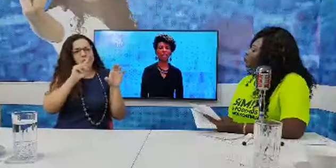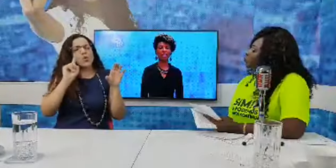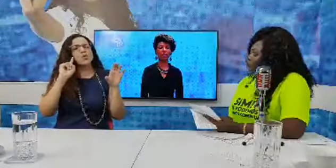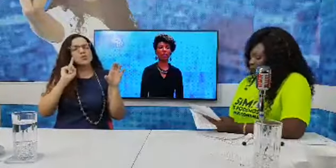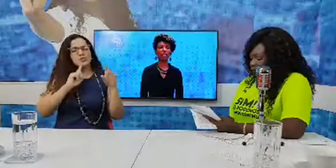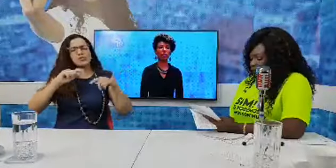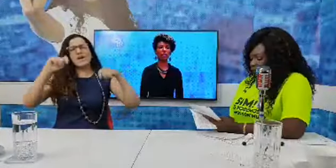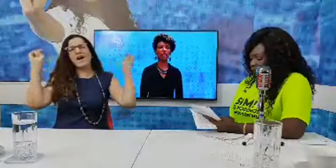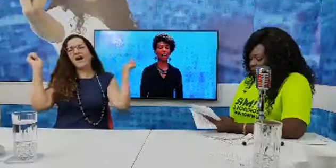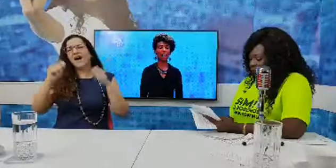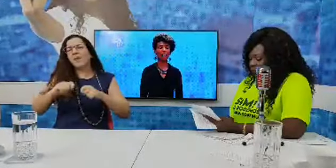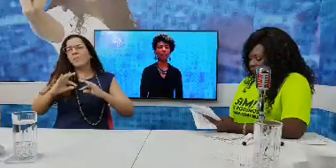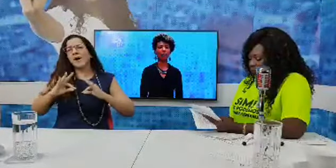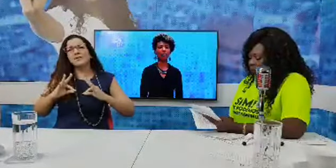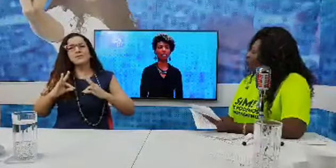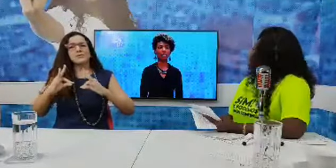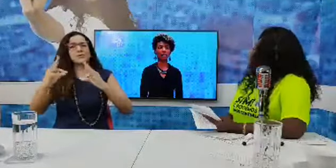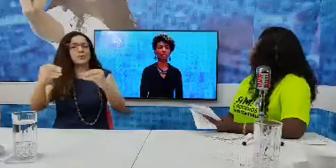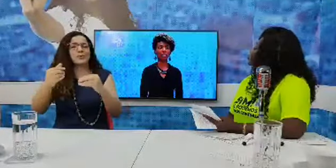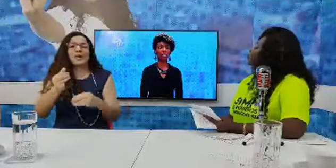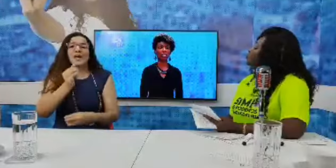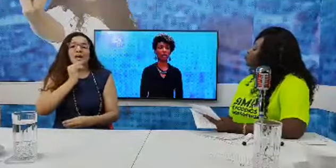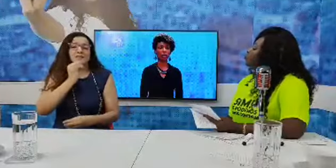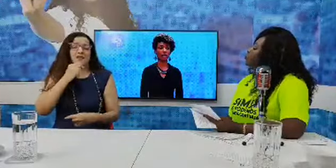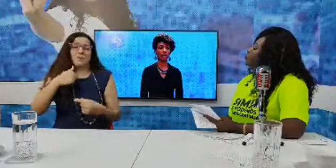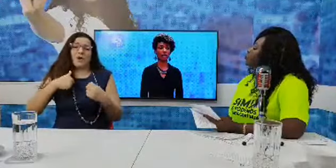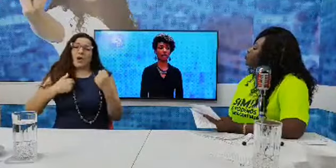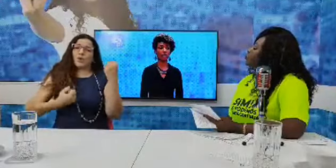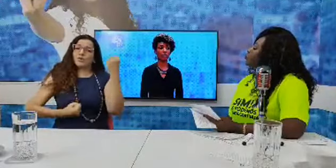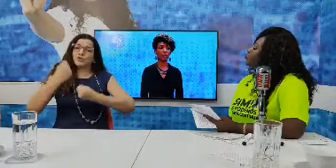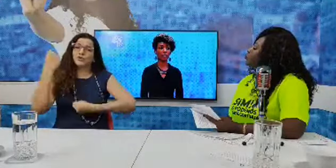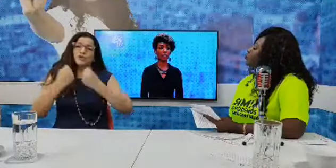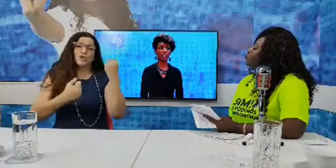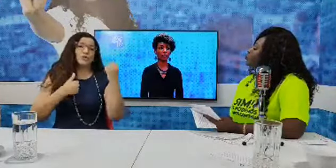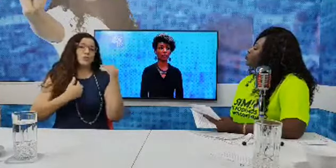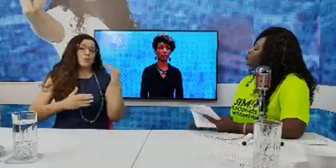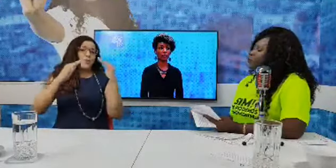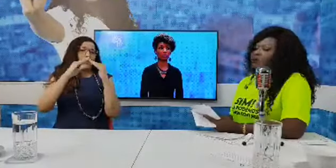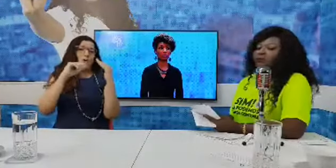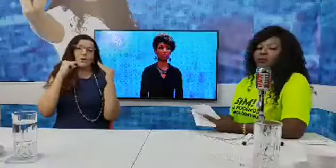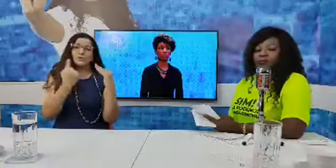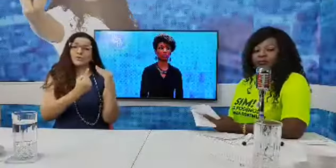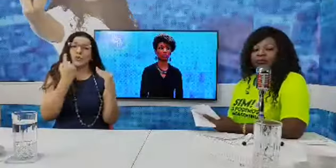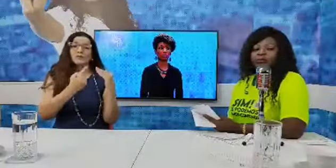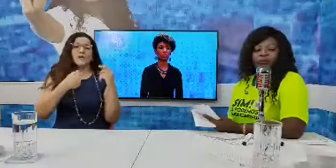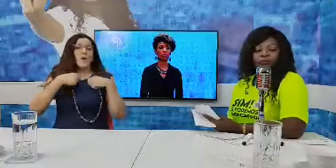E também estimular a independência, não ficar só presa à questão familiar.